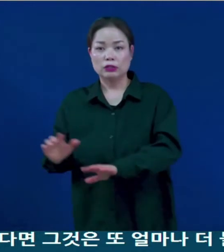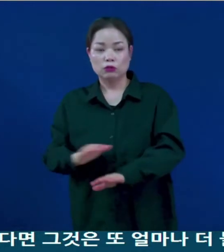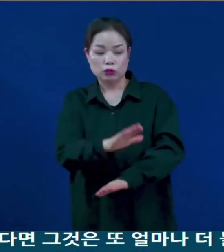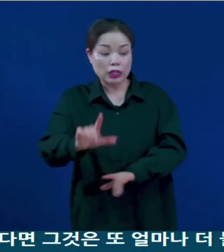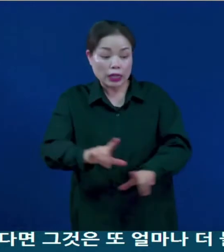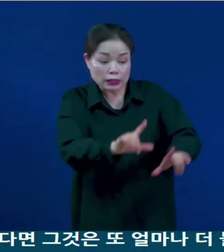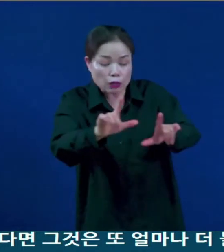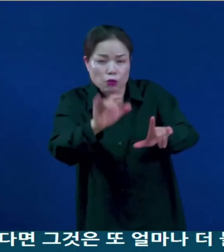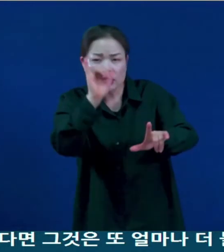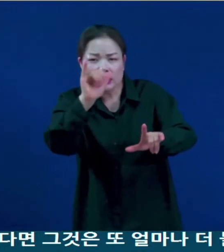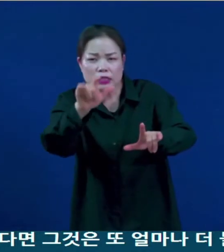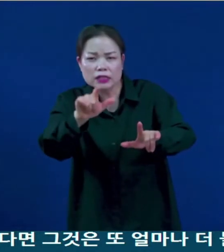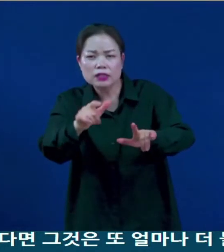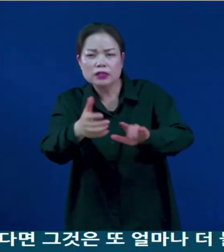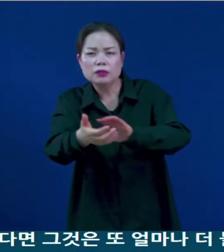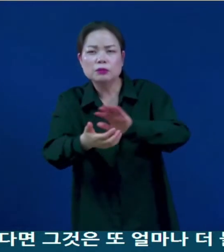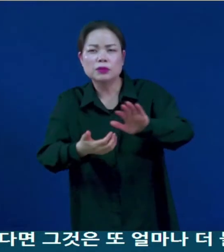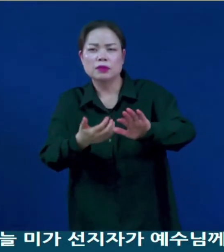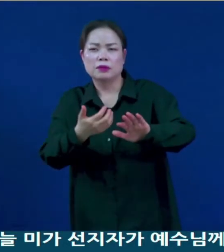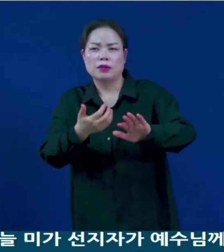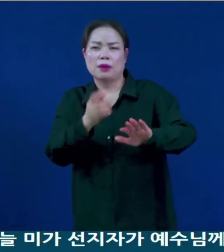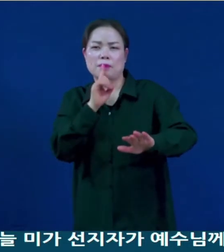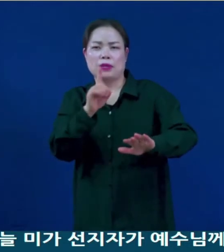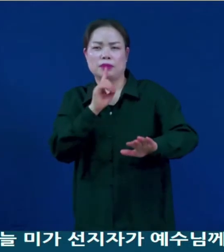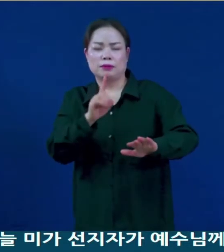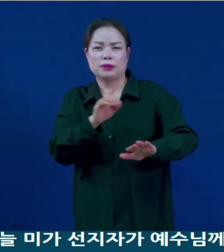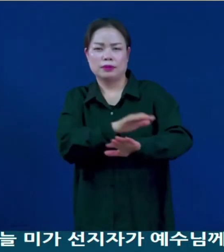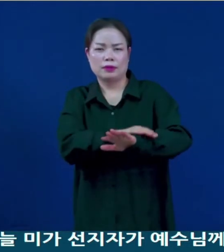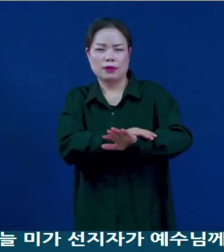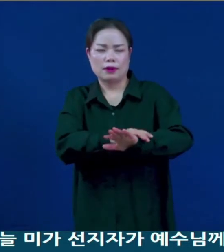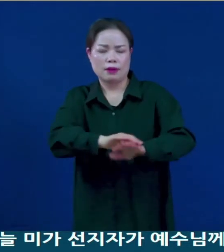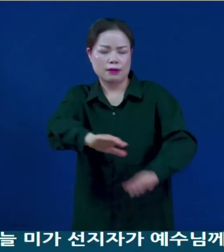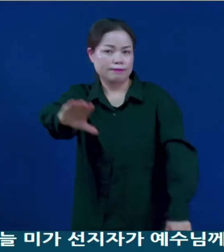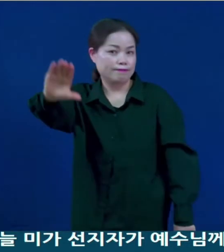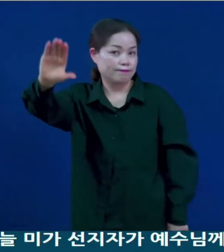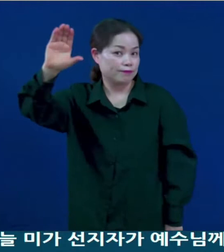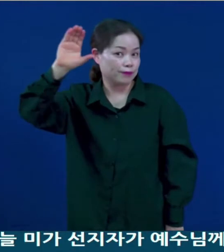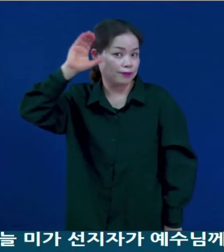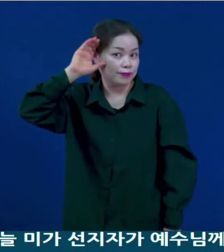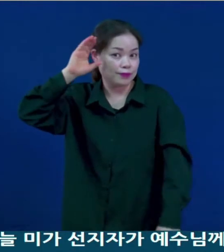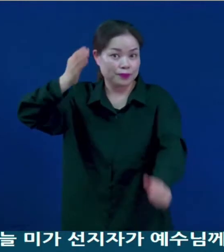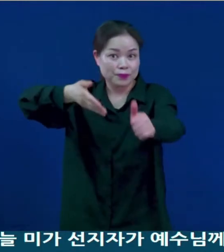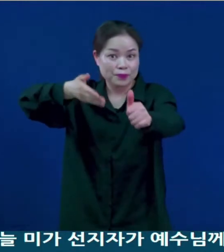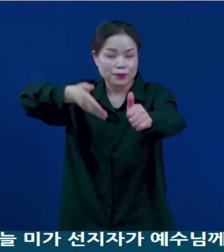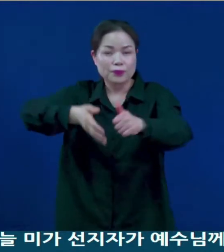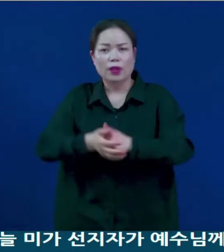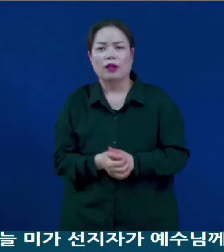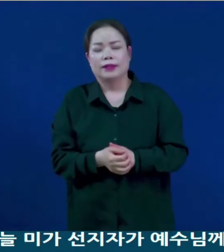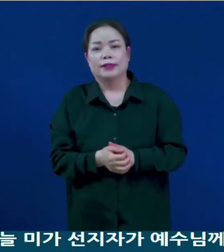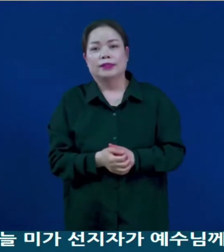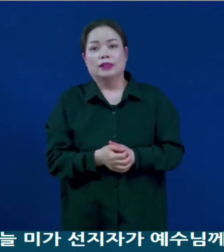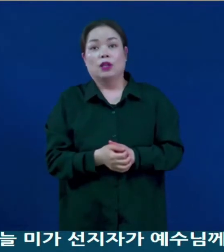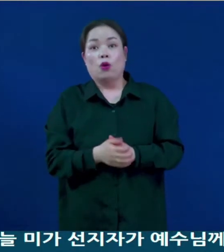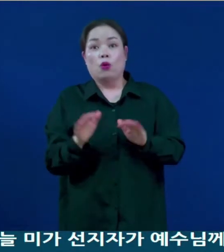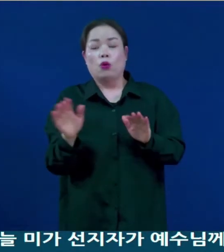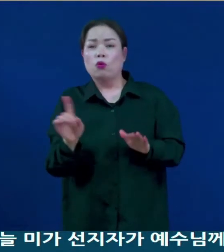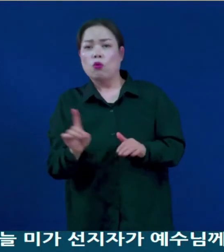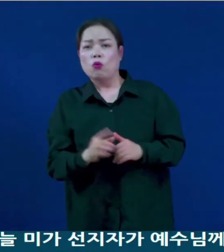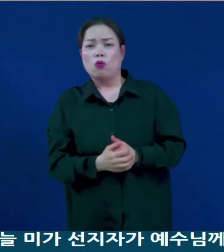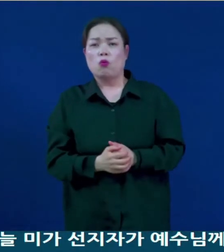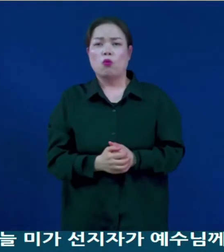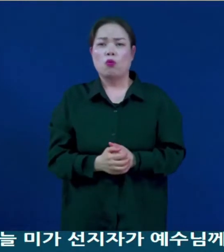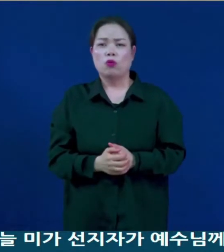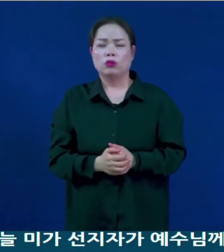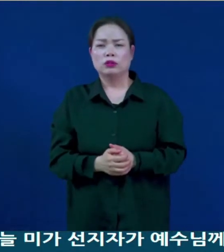우리들에 대해서 미리 하신 말씀을 한번 잘 귀 기울여 들어보십시오. 그러면서